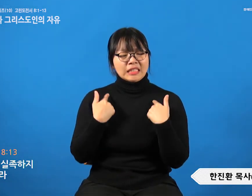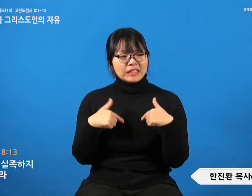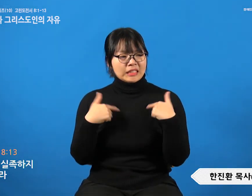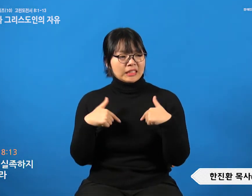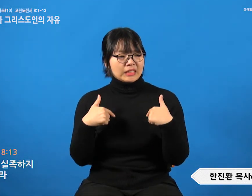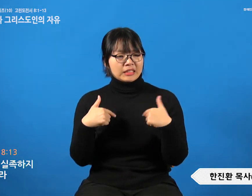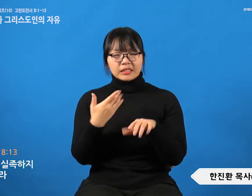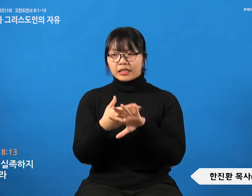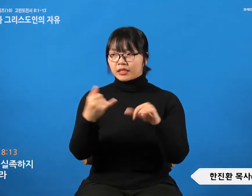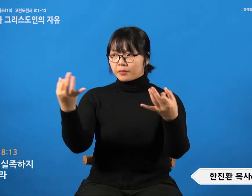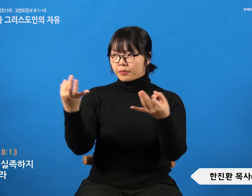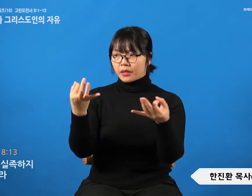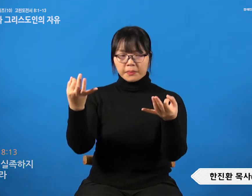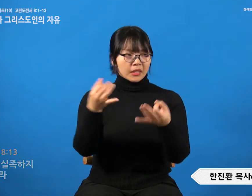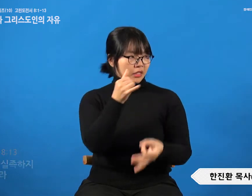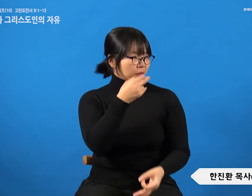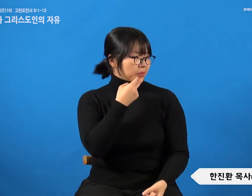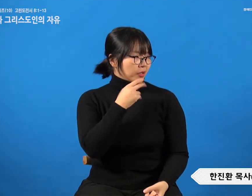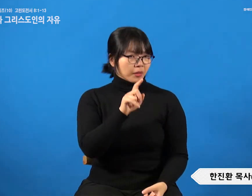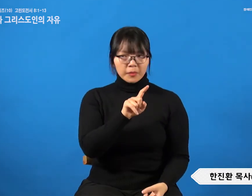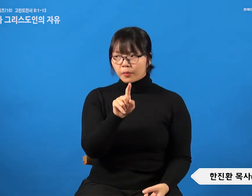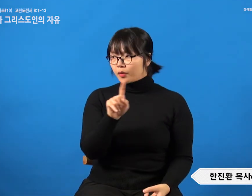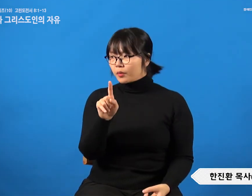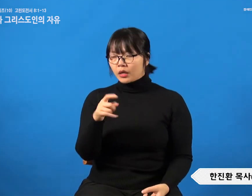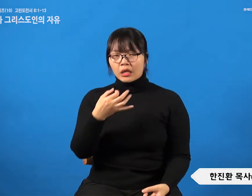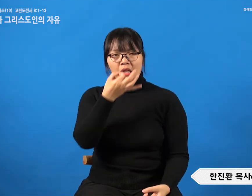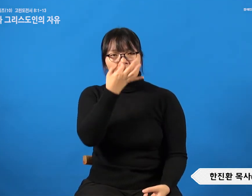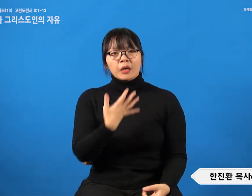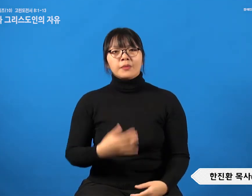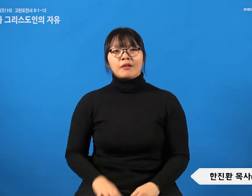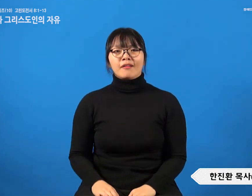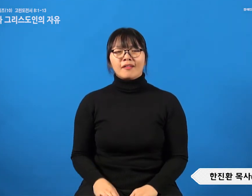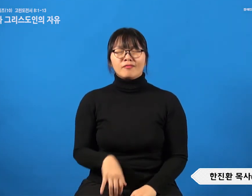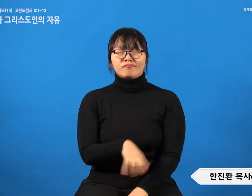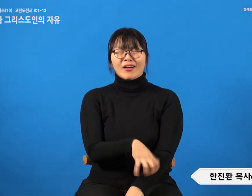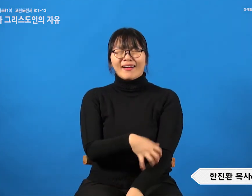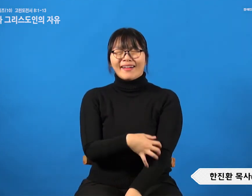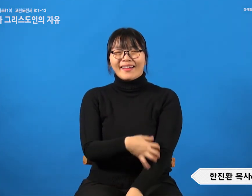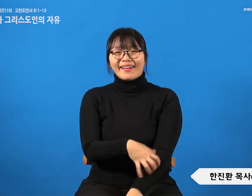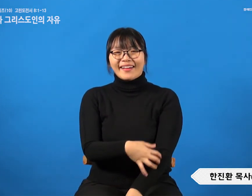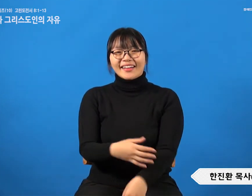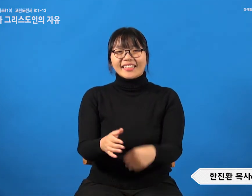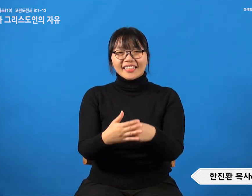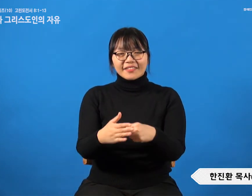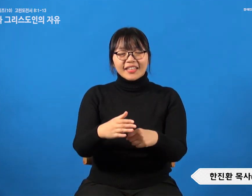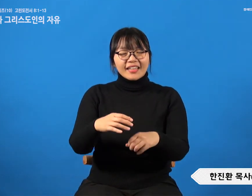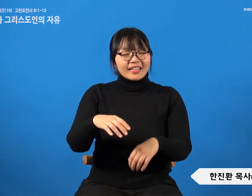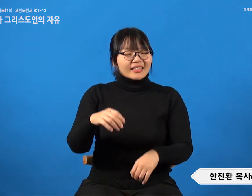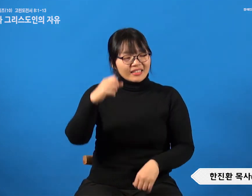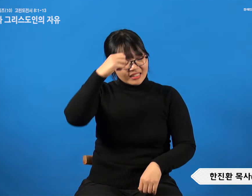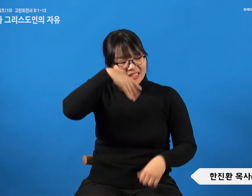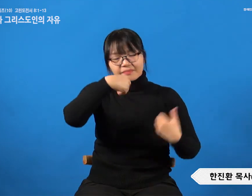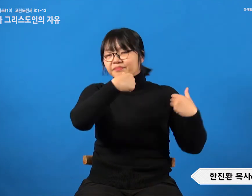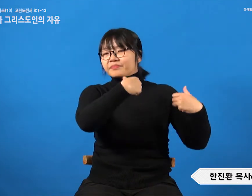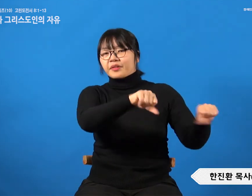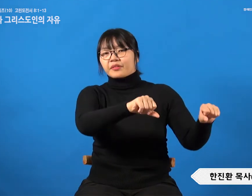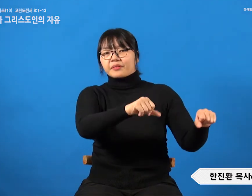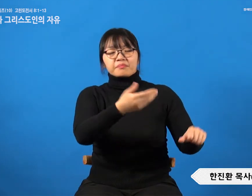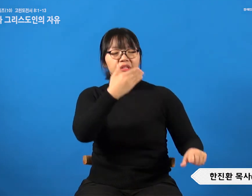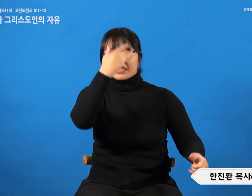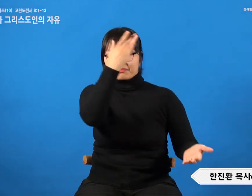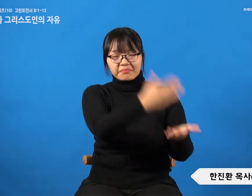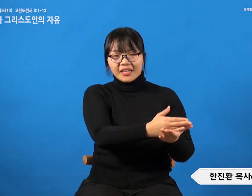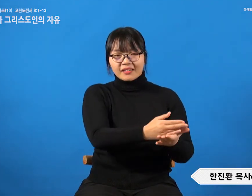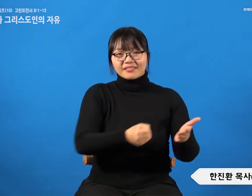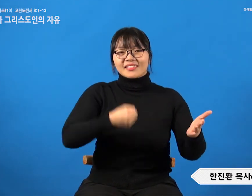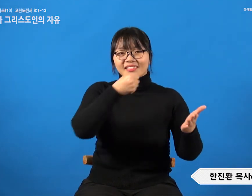늘 누가 보고 있나 안 보고 있나 뭐 그런 것을 살피는 것도 피곤하고 불편하고, 그래서 아예 그냥 안 먹겠다.